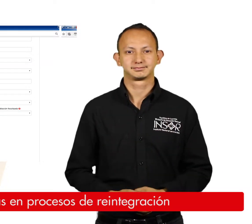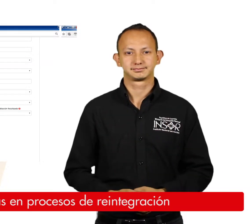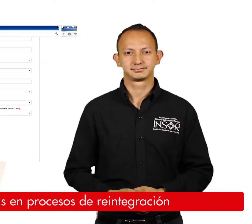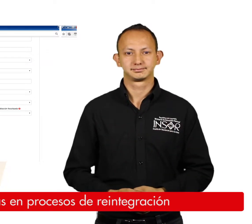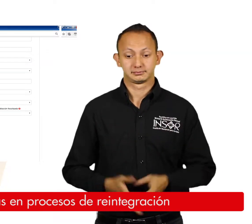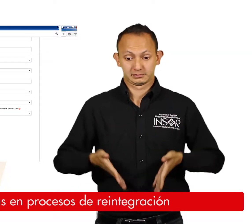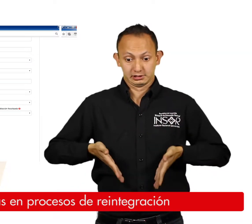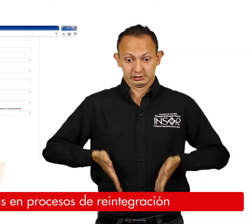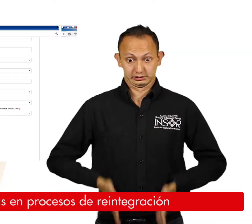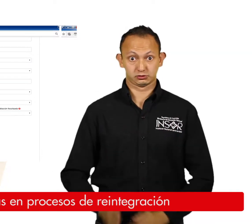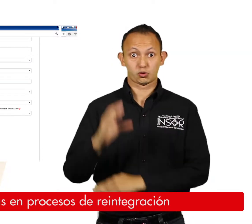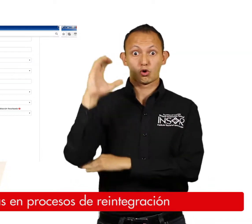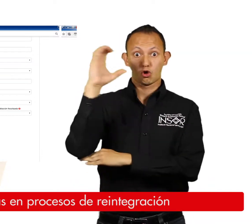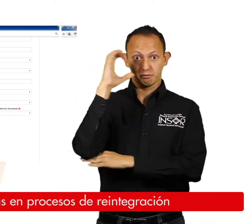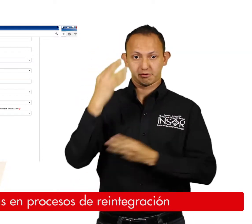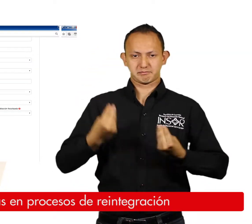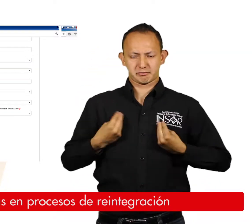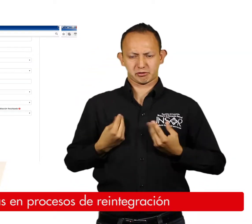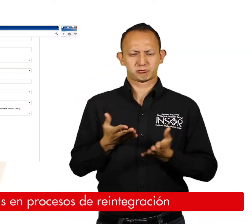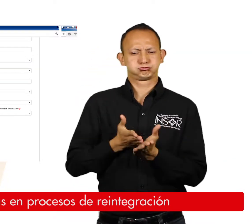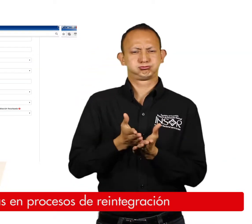personas en procesos de reintegración